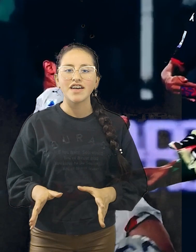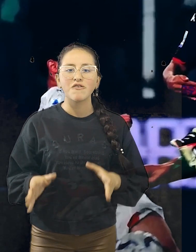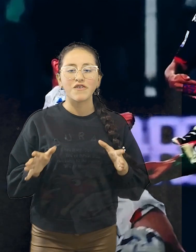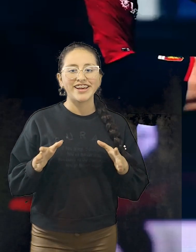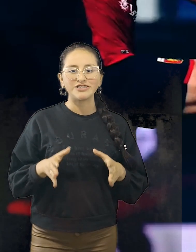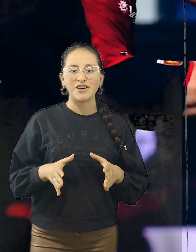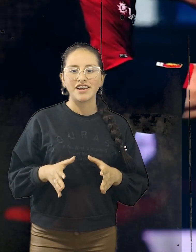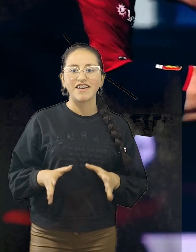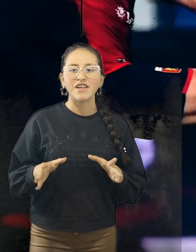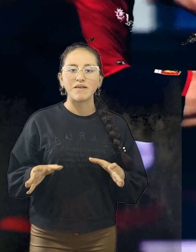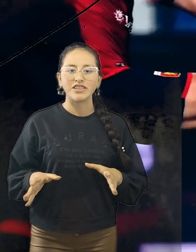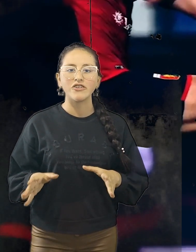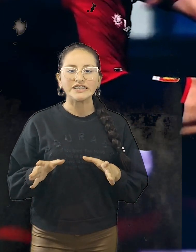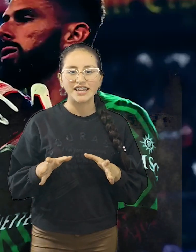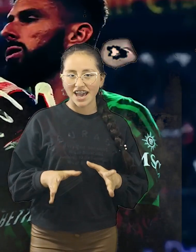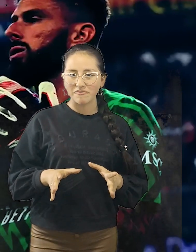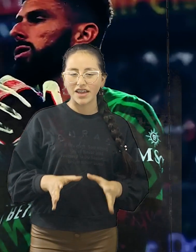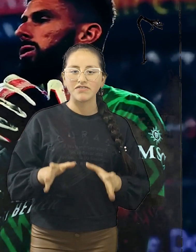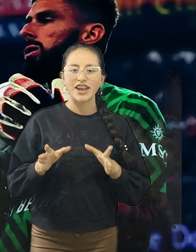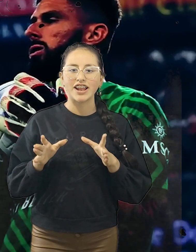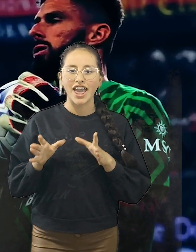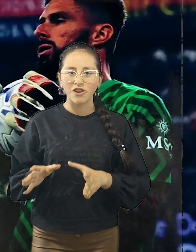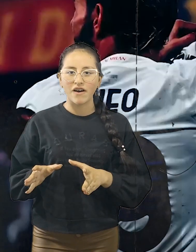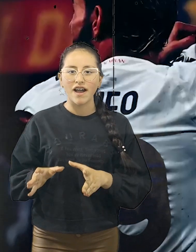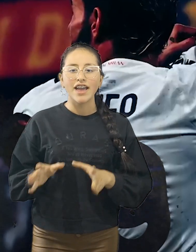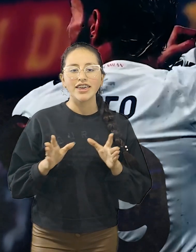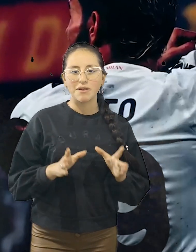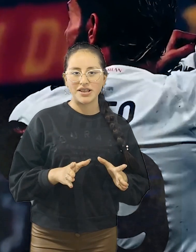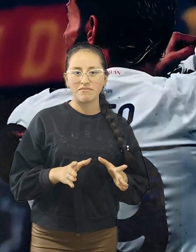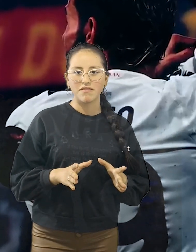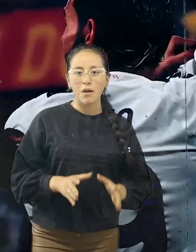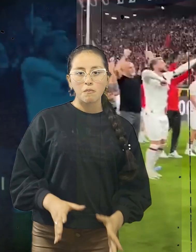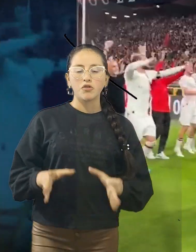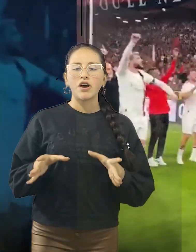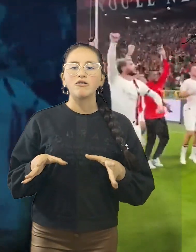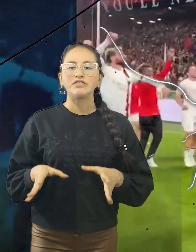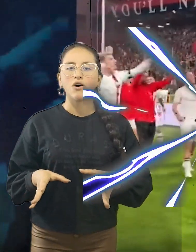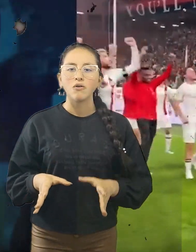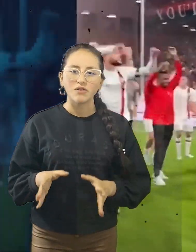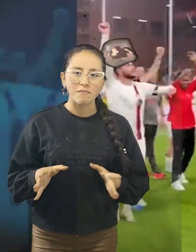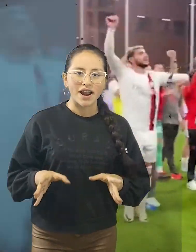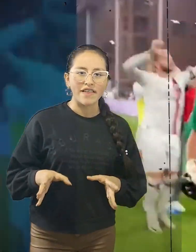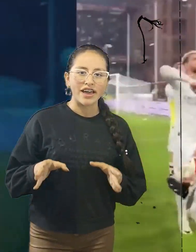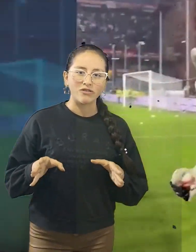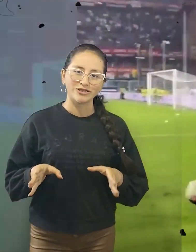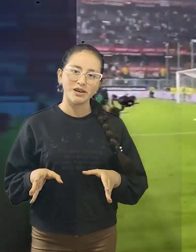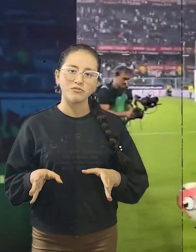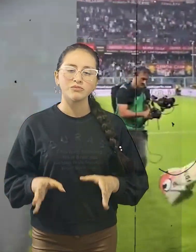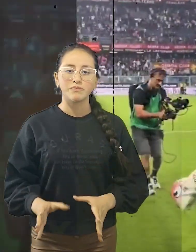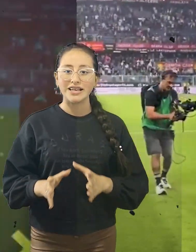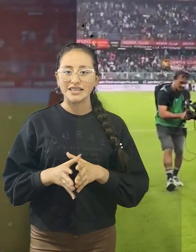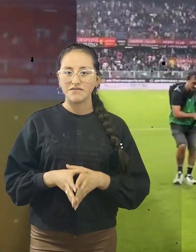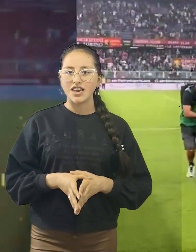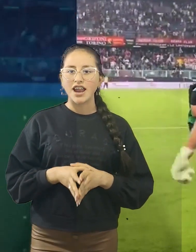temeraria entrada fuera de su área en el partido de Serie A entre el Génova y el Milan. Protagonizó una parada en dos